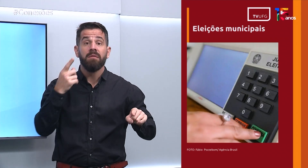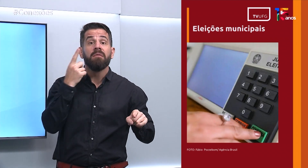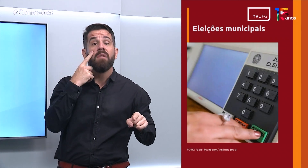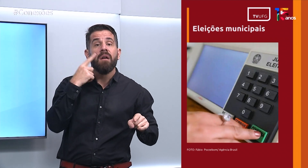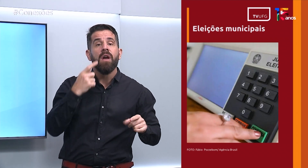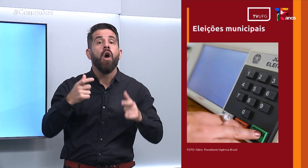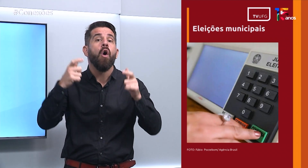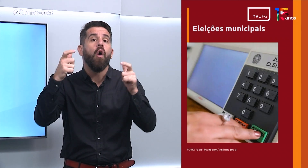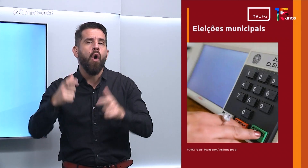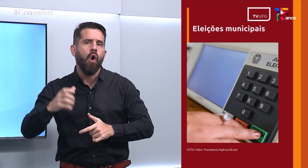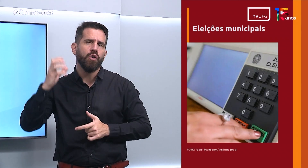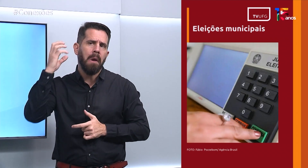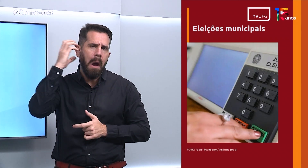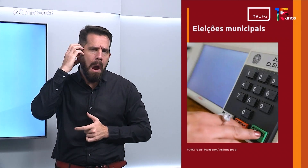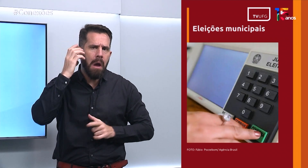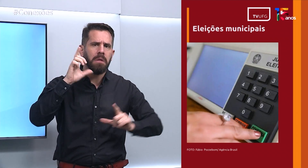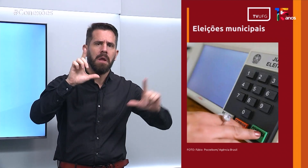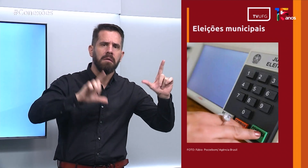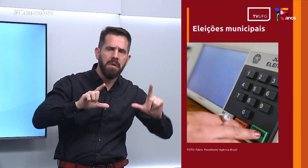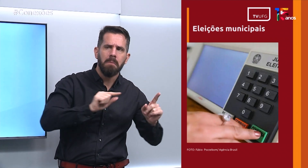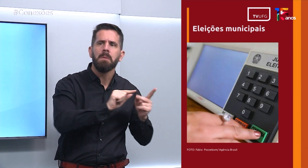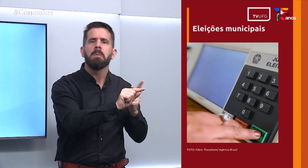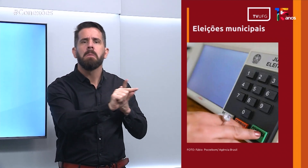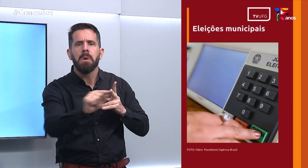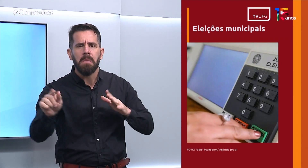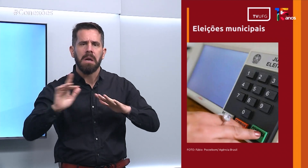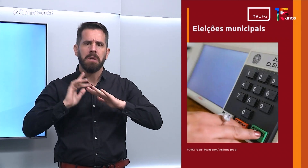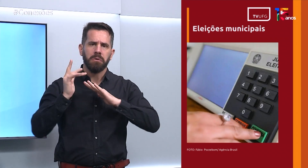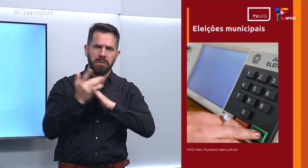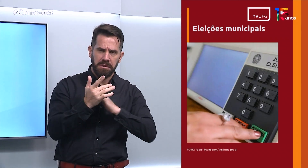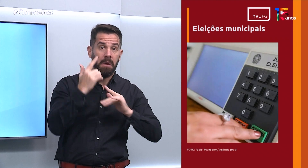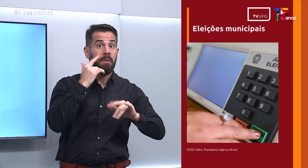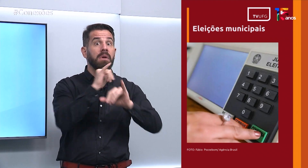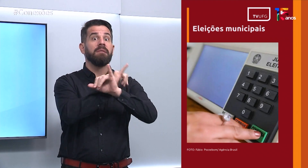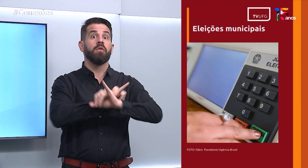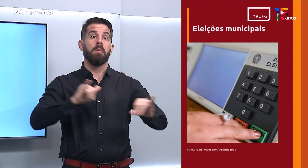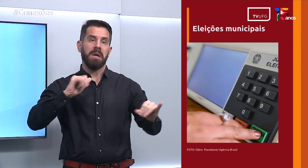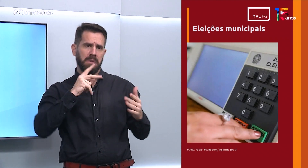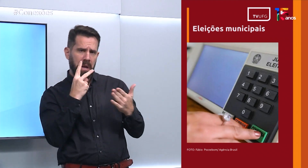que ocorreu a divulgação da informação inicial.